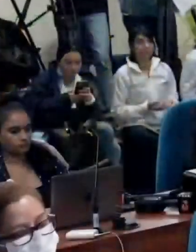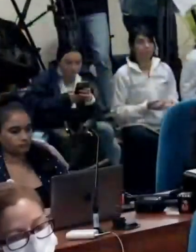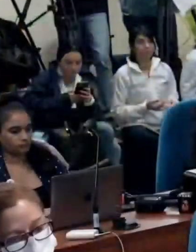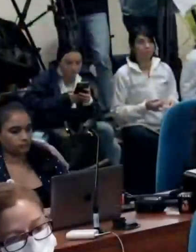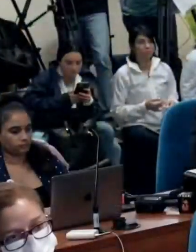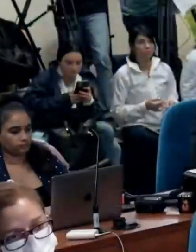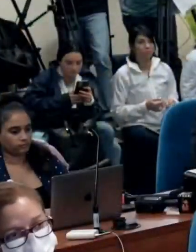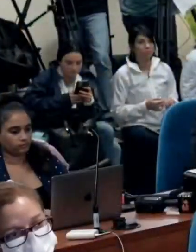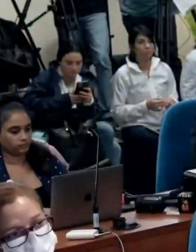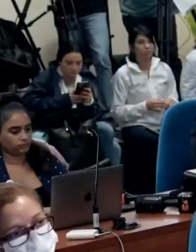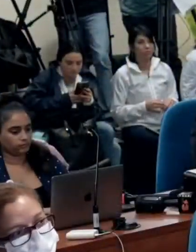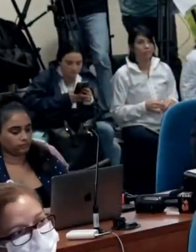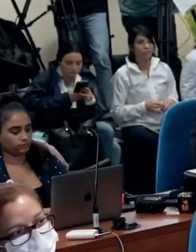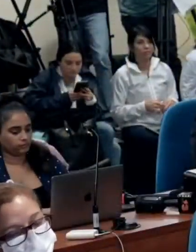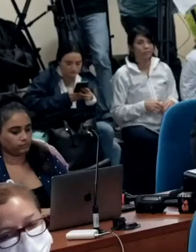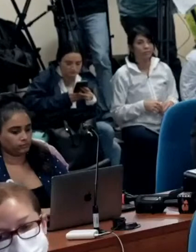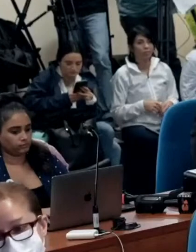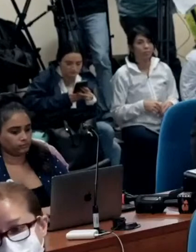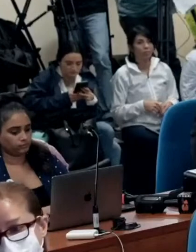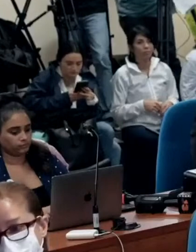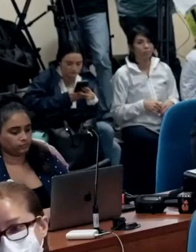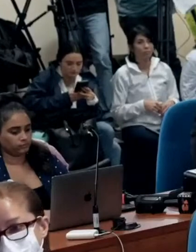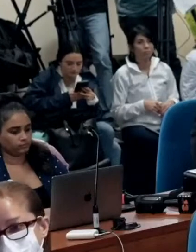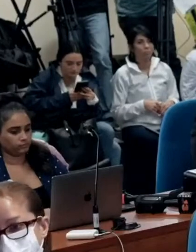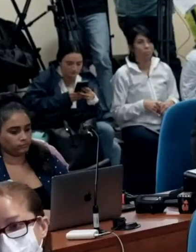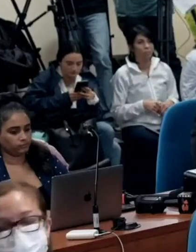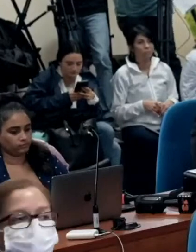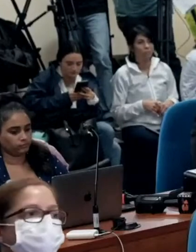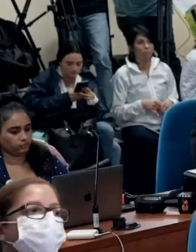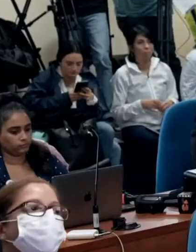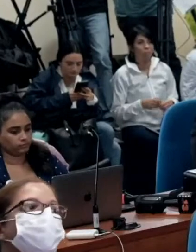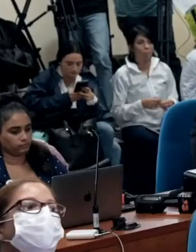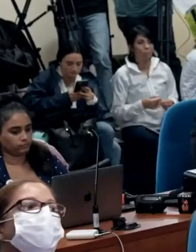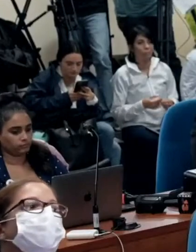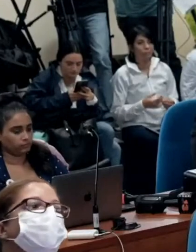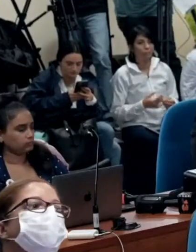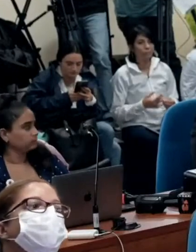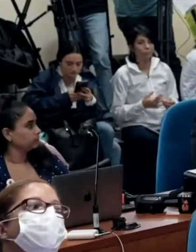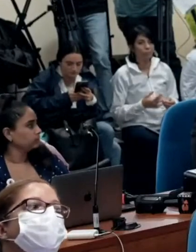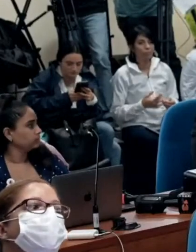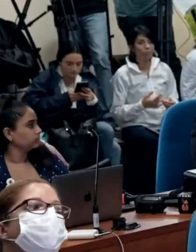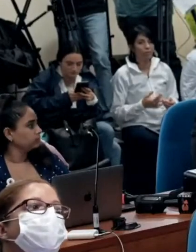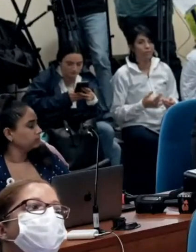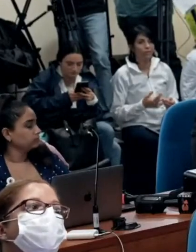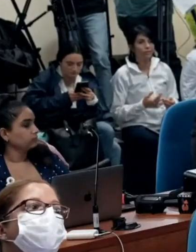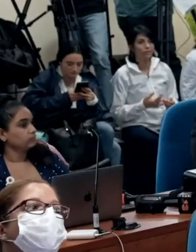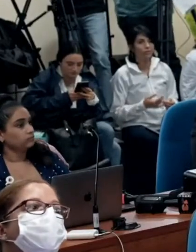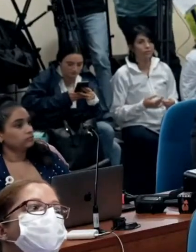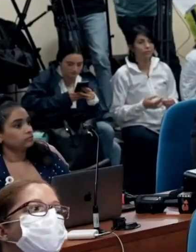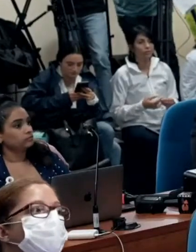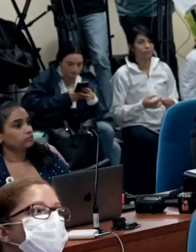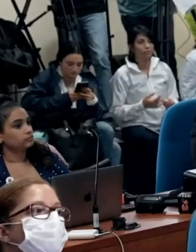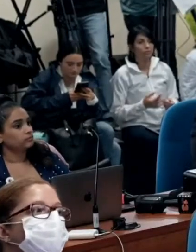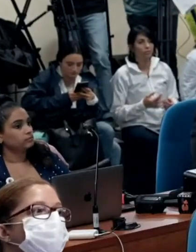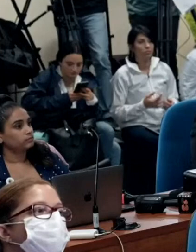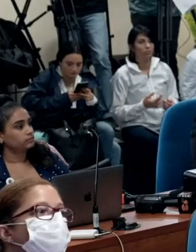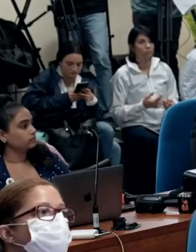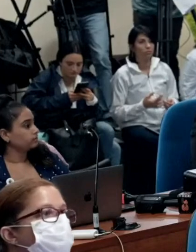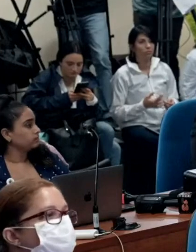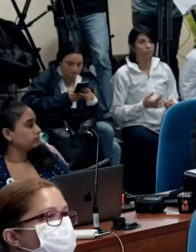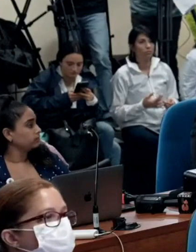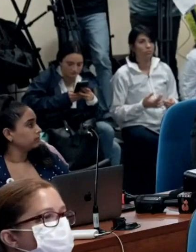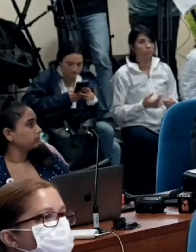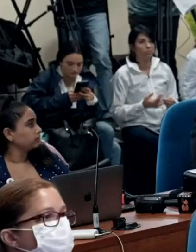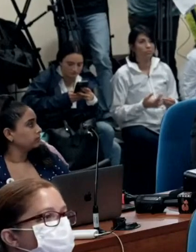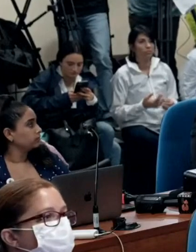términos de las personas que fueron rescatadas, usted mencionó la Guardia Nacional, 1,000 personas, eso son muchísima gente, y toda